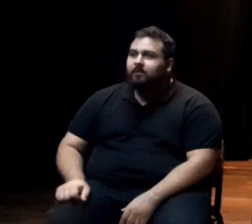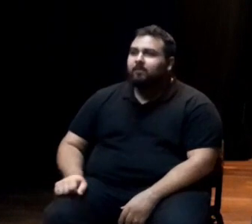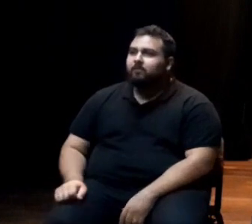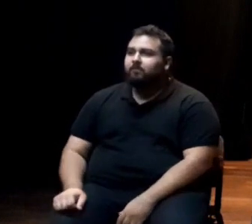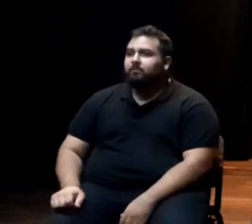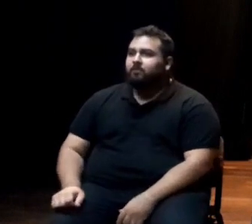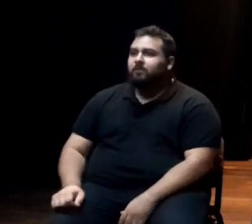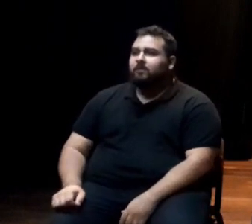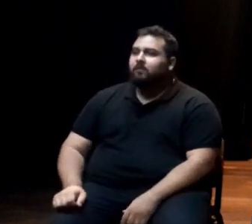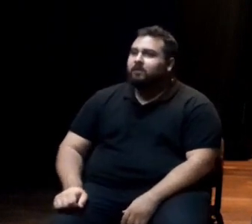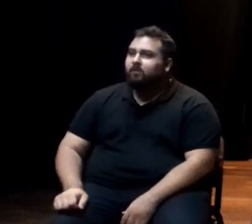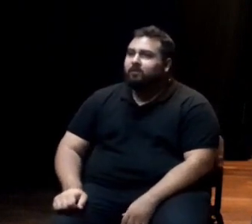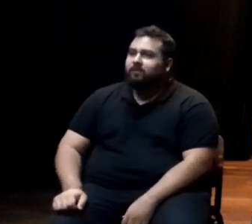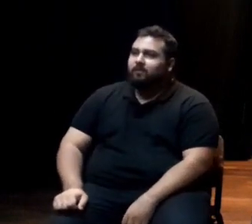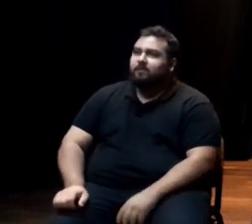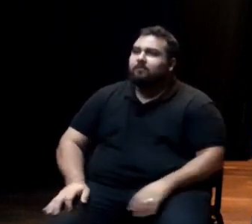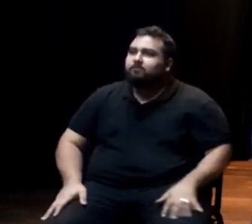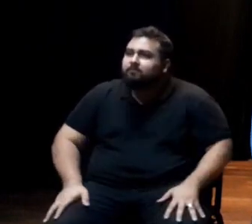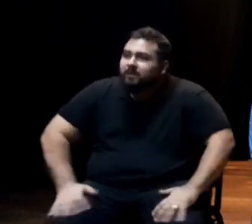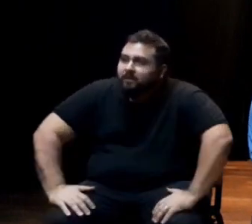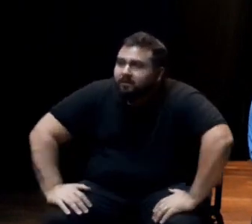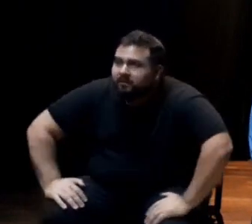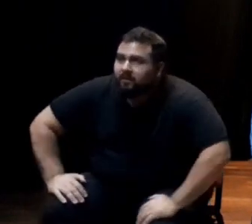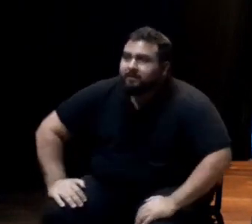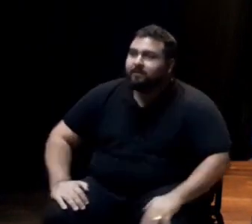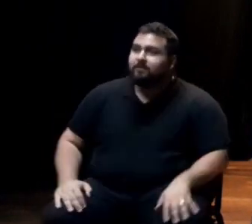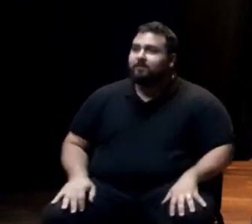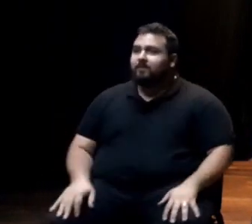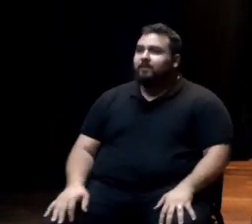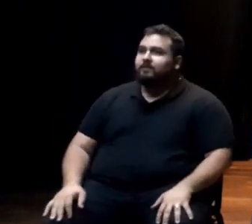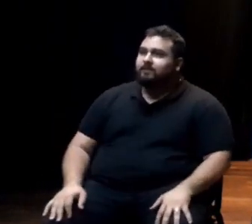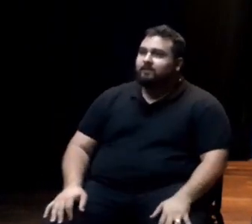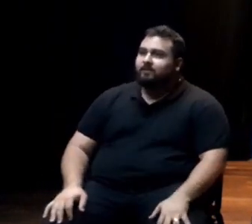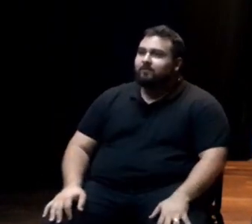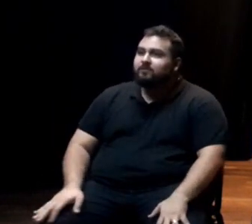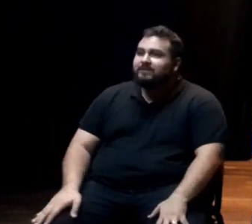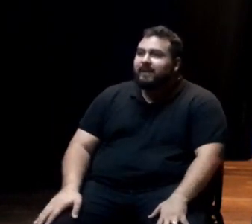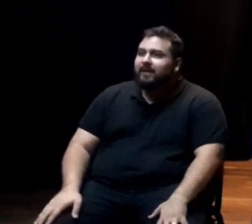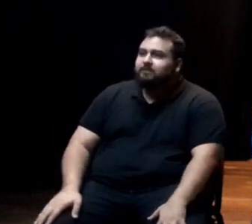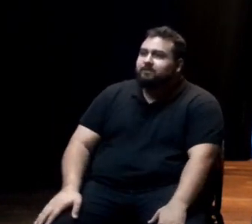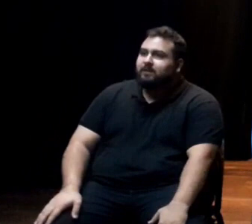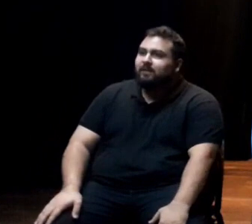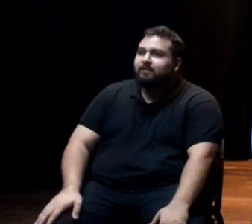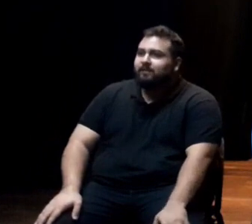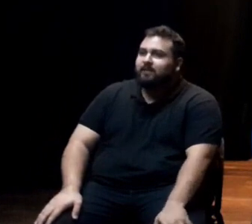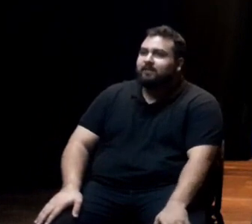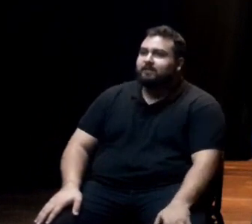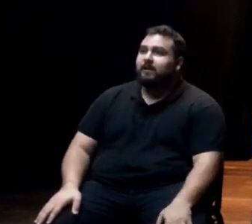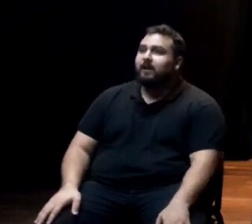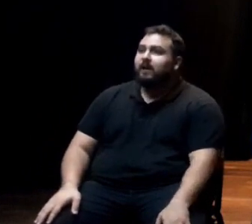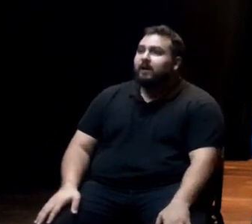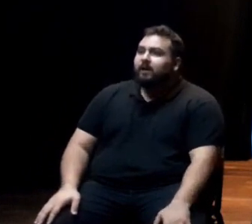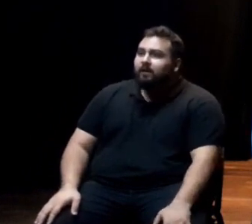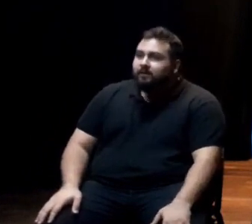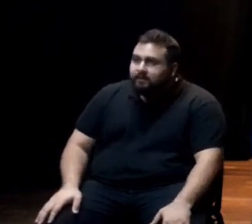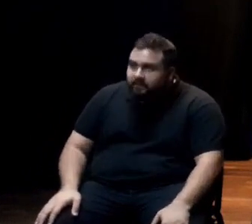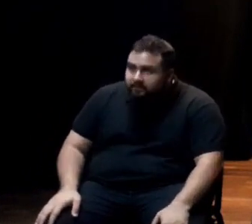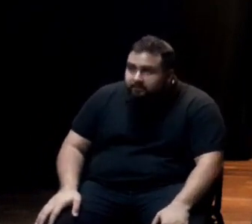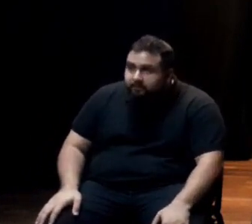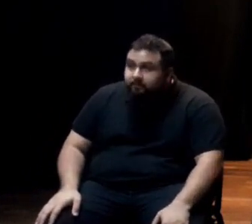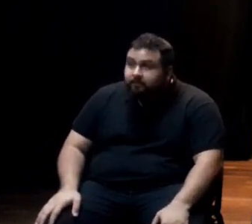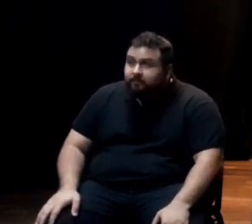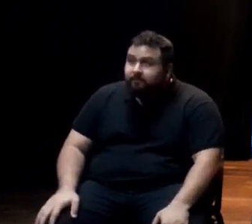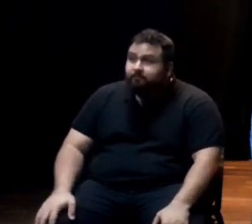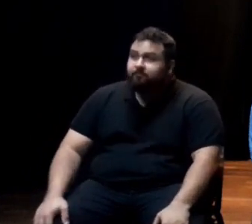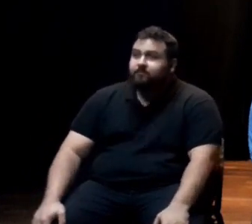Vocês explicando sobre produção, né, organização, eu estava pensando, se a gente aqui no teatro, nas artes cênicas, né, a